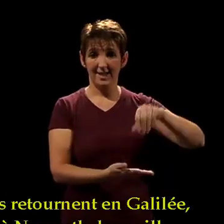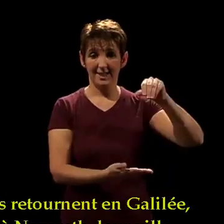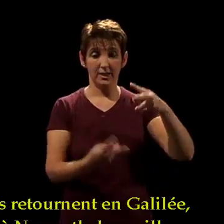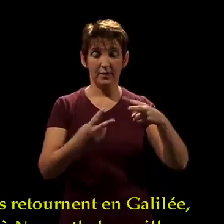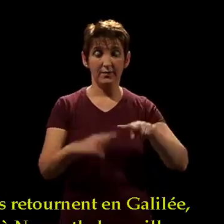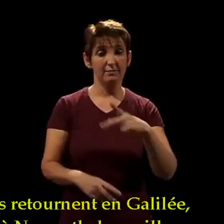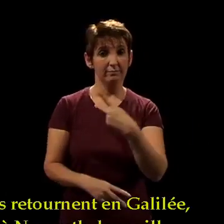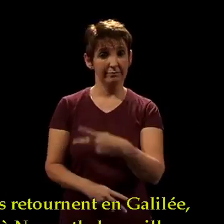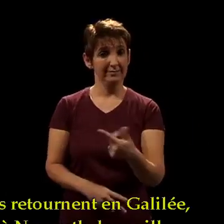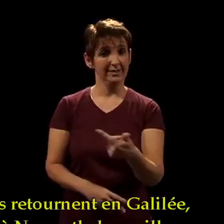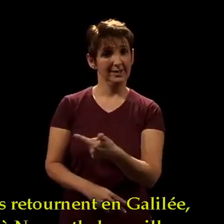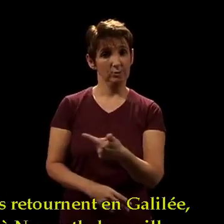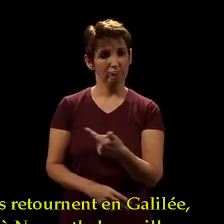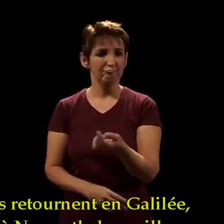à Nazareth, leur ville.